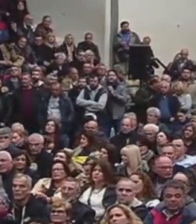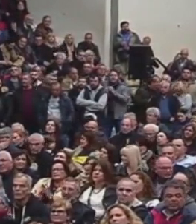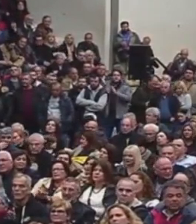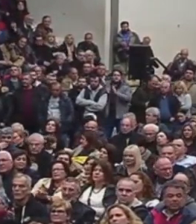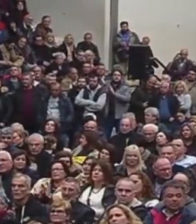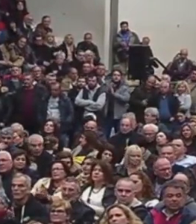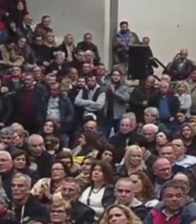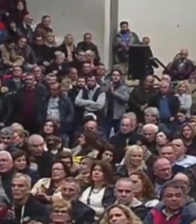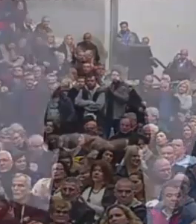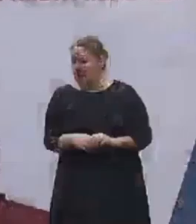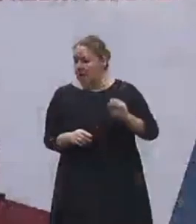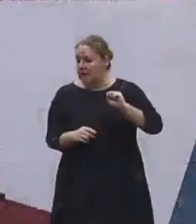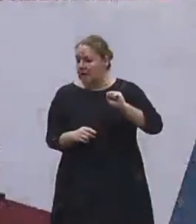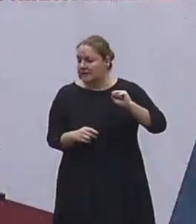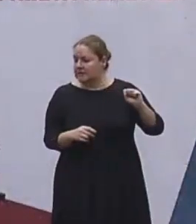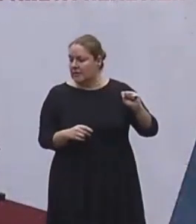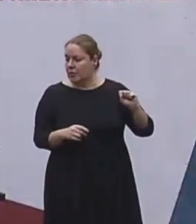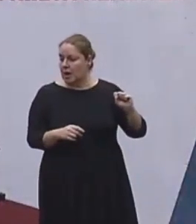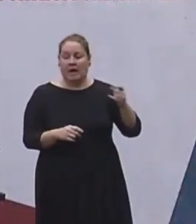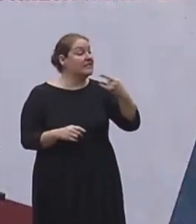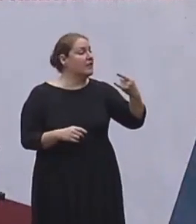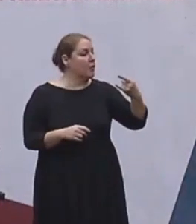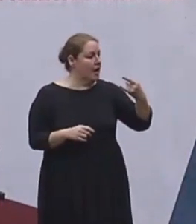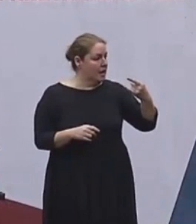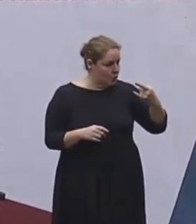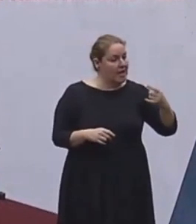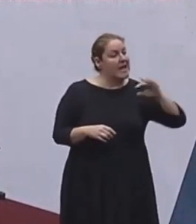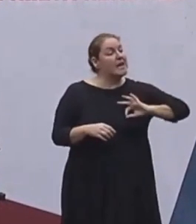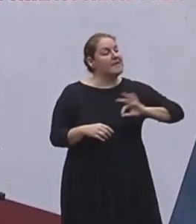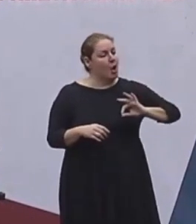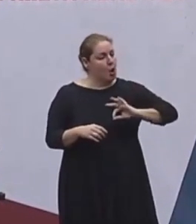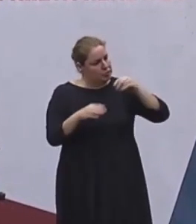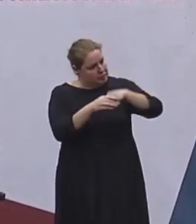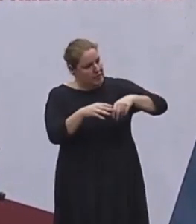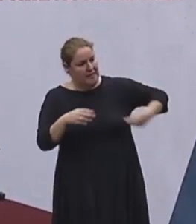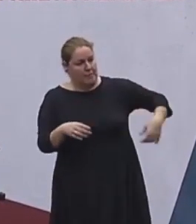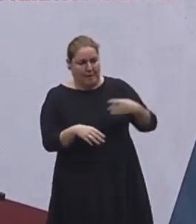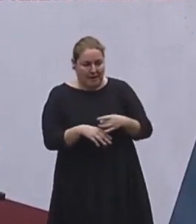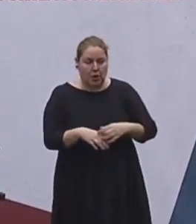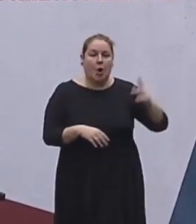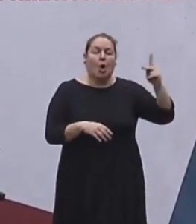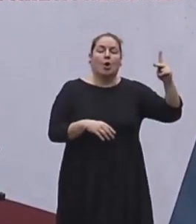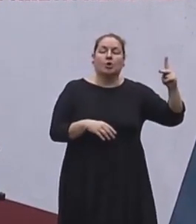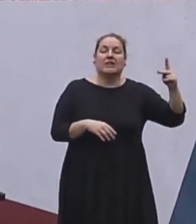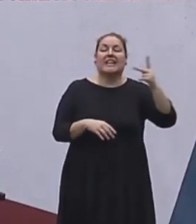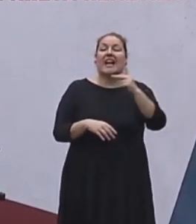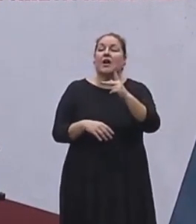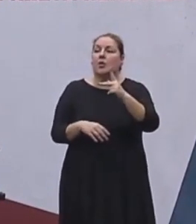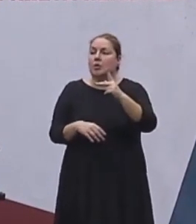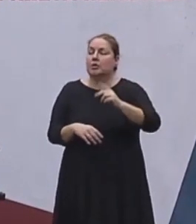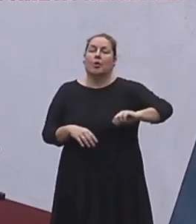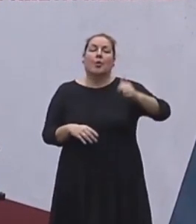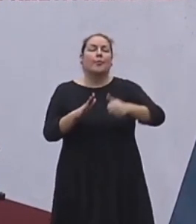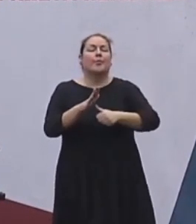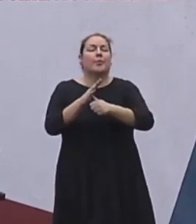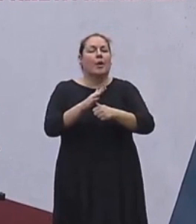Ιζαρνάβαλου, νηπιαγωγός, υπεύθυνη του παιδικού τμήματος του χορευτικού του Δήμου Πατρέων. Ο Κώστας ο Καραγκούνης,